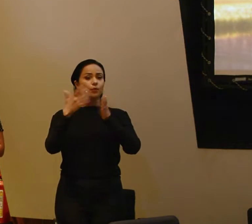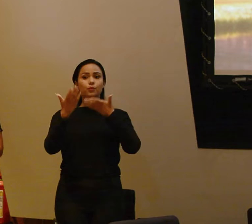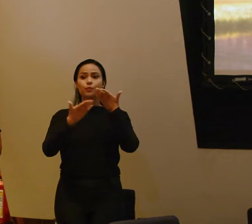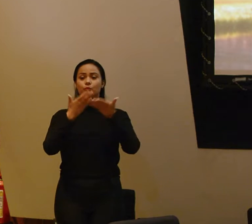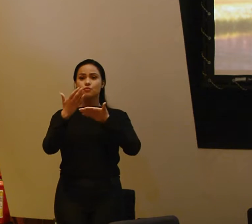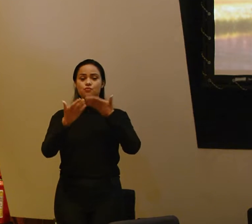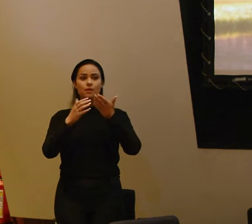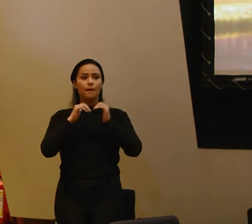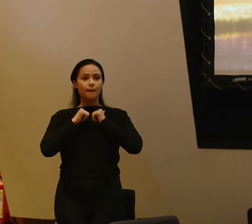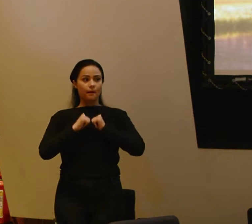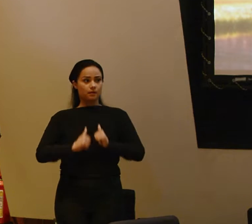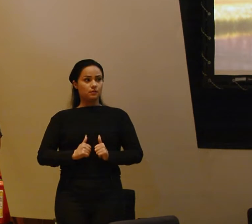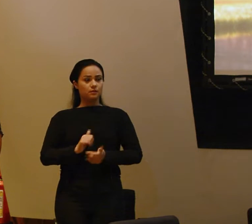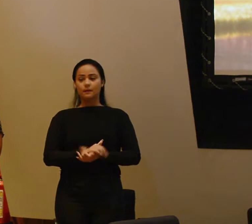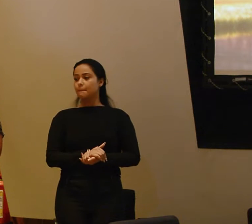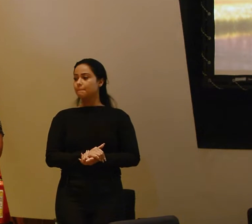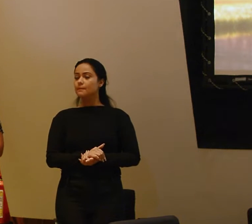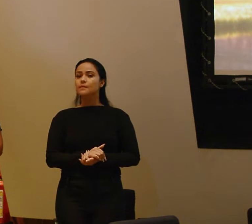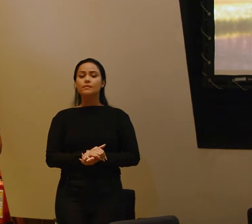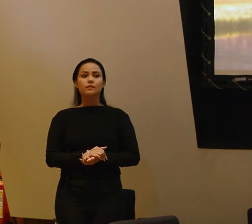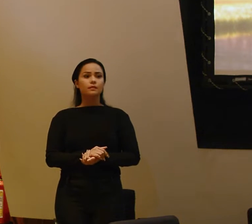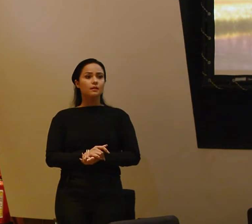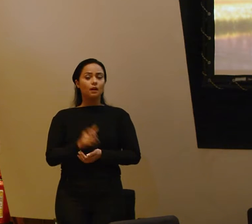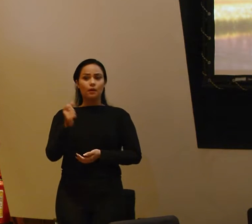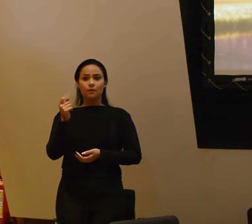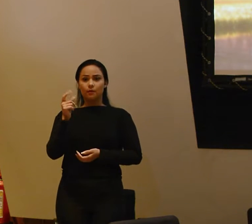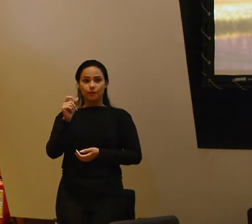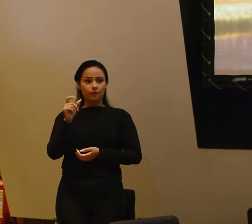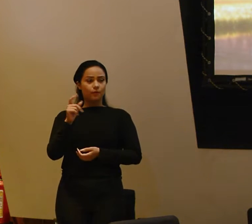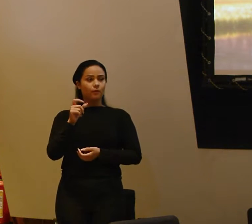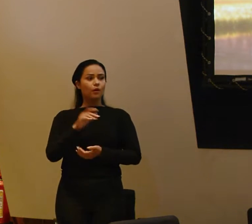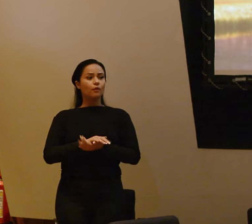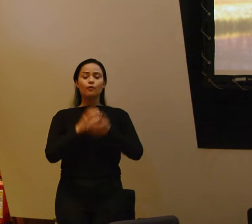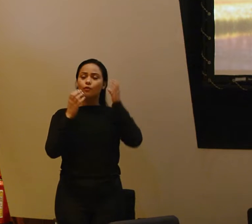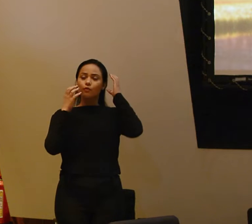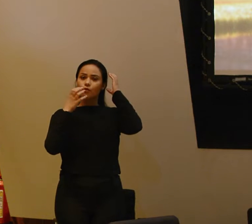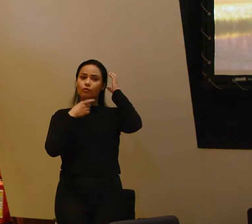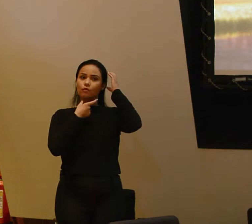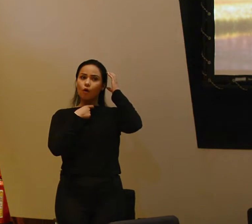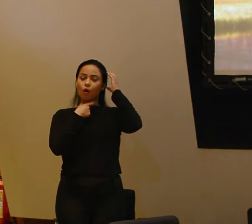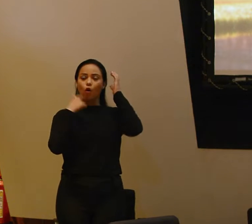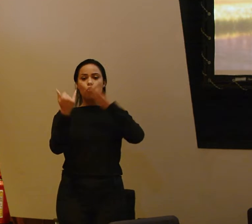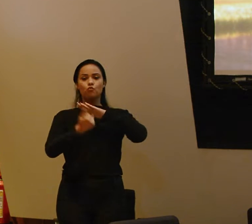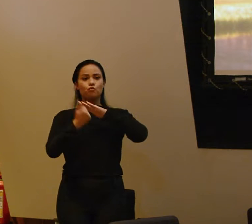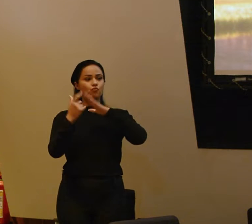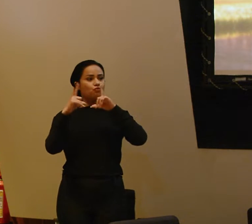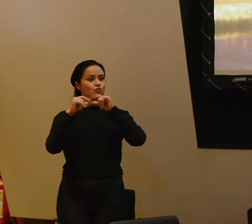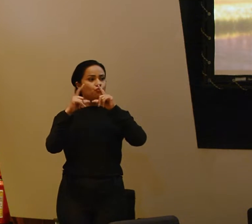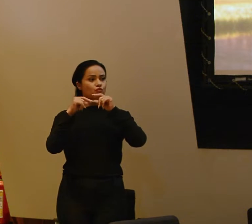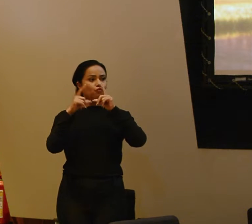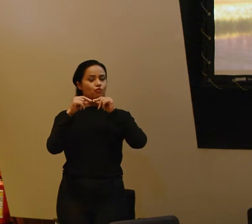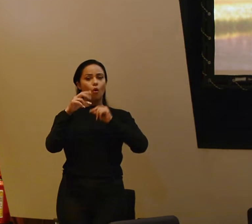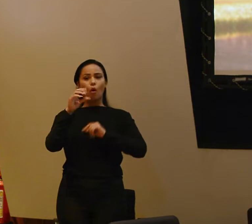do espectro autista, formação no modelo ABA, fonoaudióloga do Instituto Brasiliense de